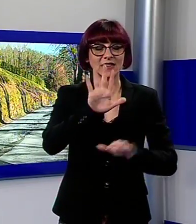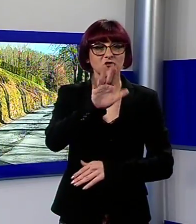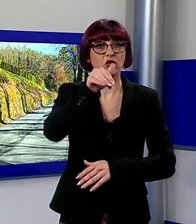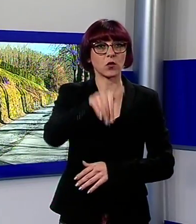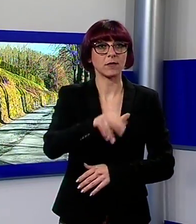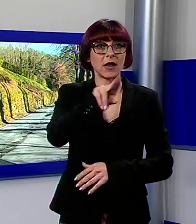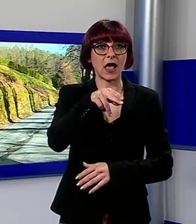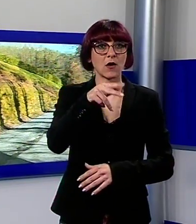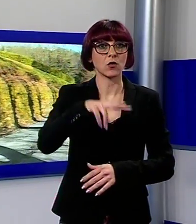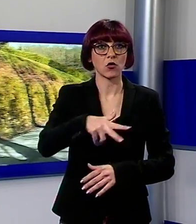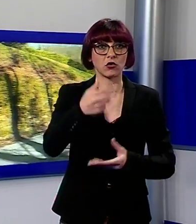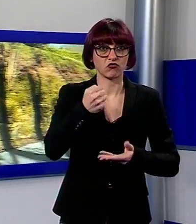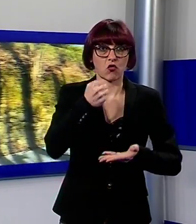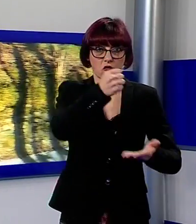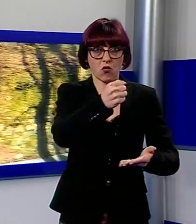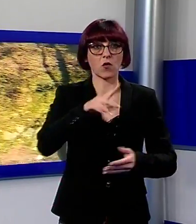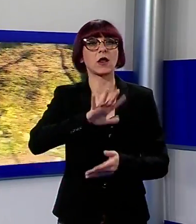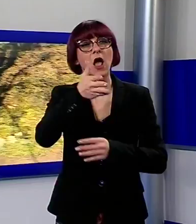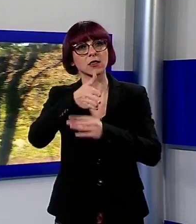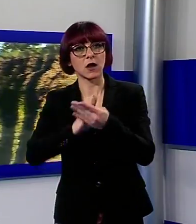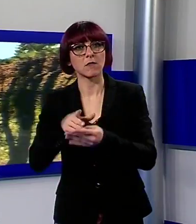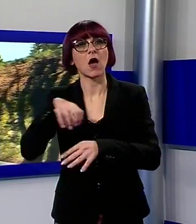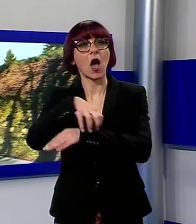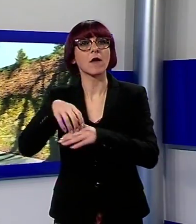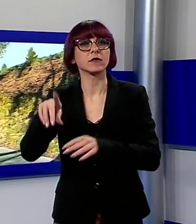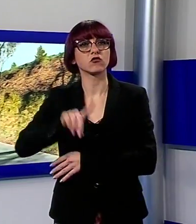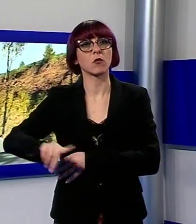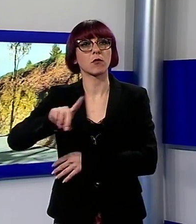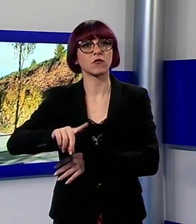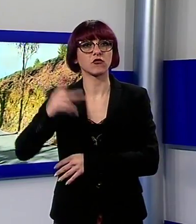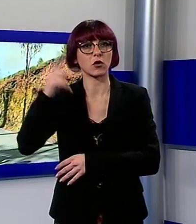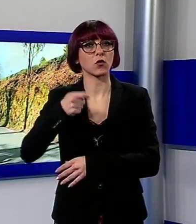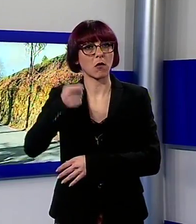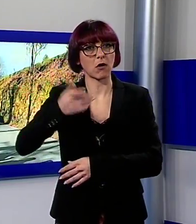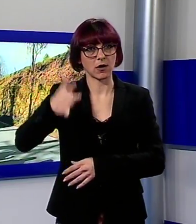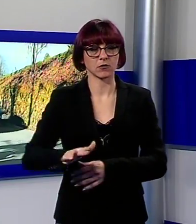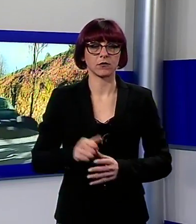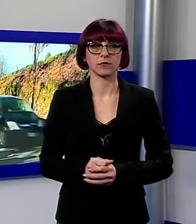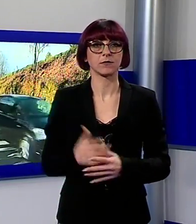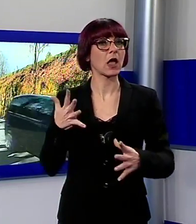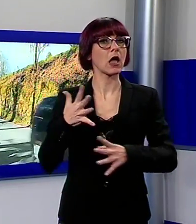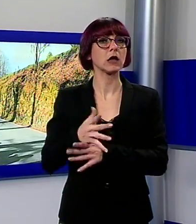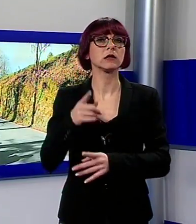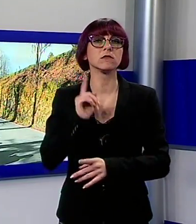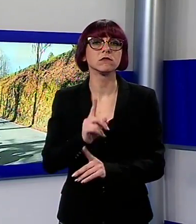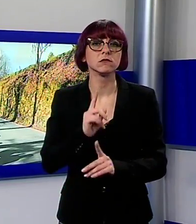e il resto a carico dell'amministrazione provinciale di Lucca. L'intervento, hanno spiegato Menesini e Bonfanti, ridisegnerà